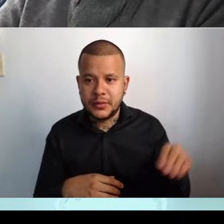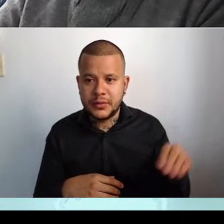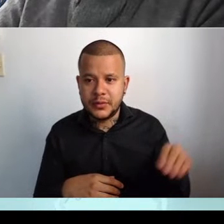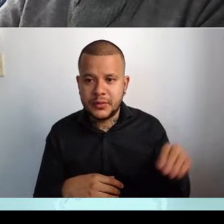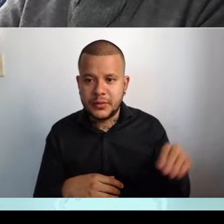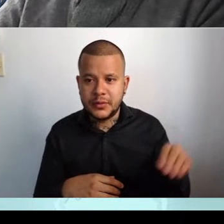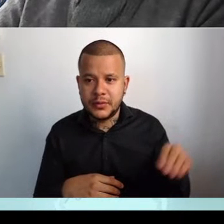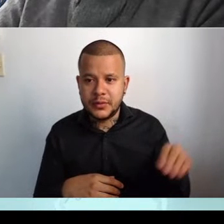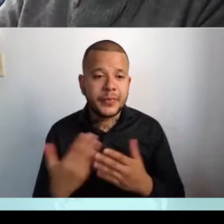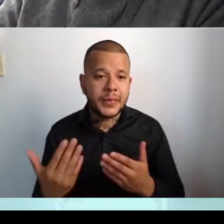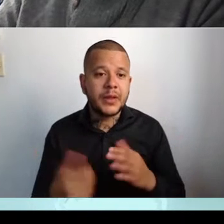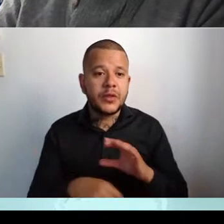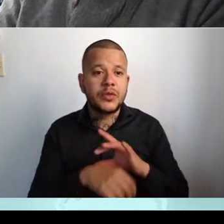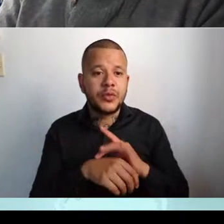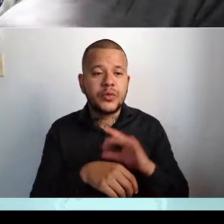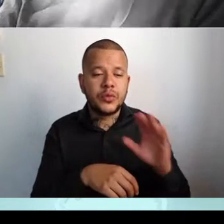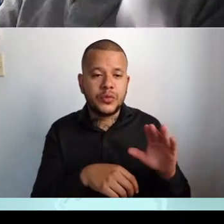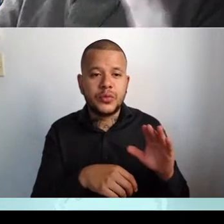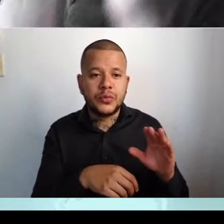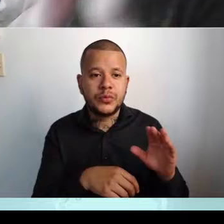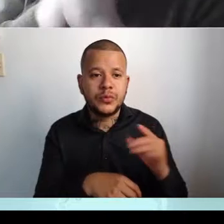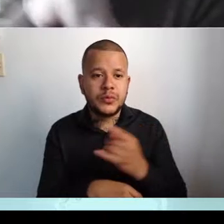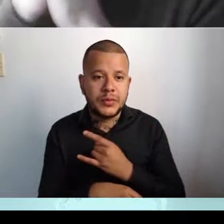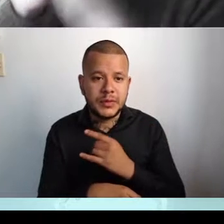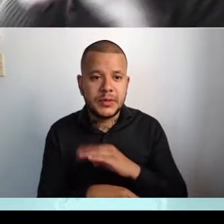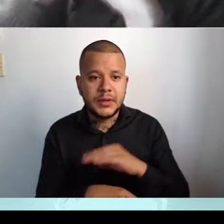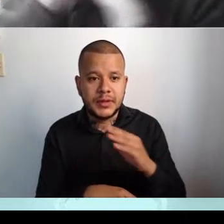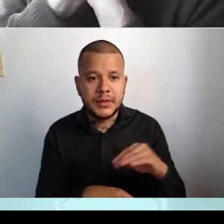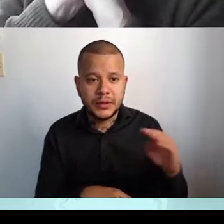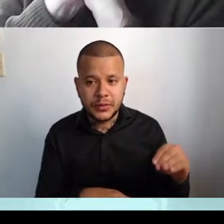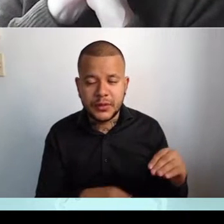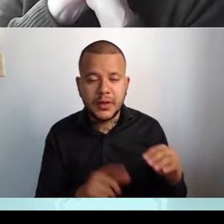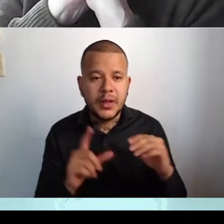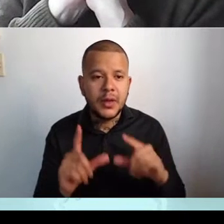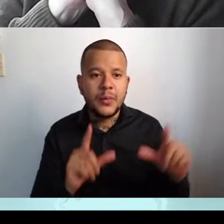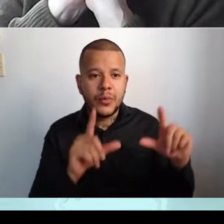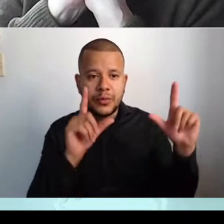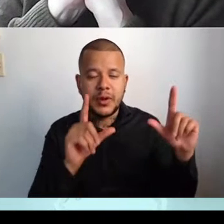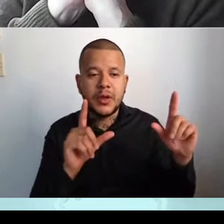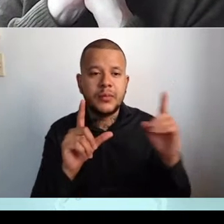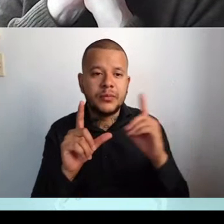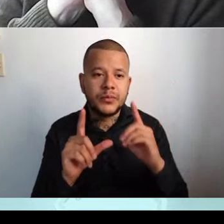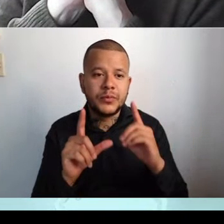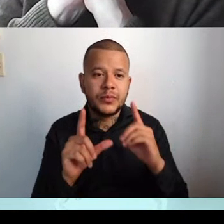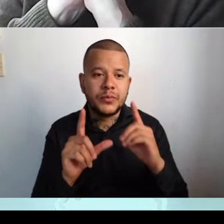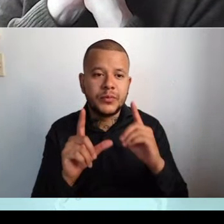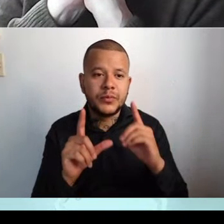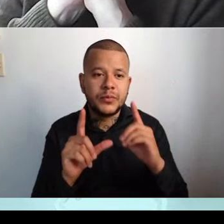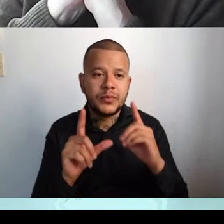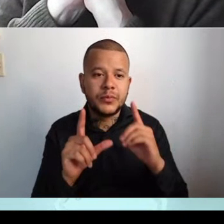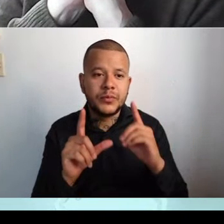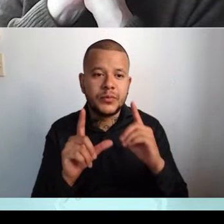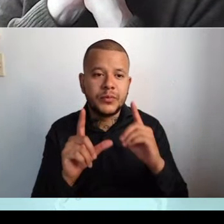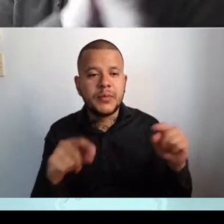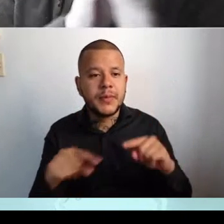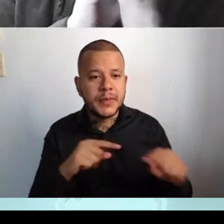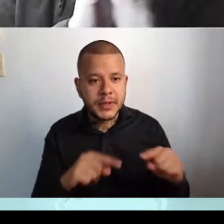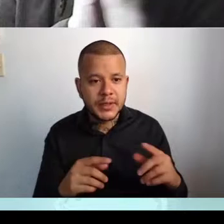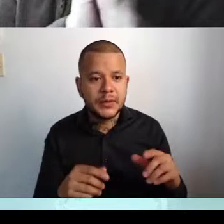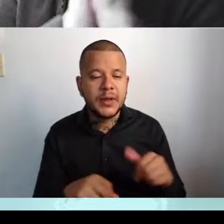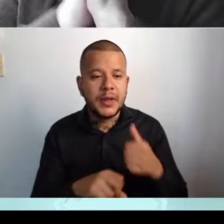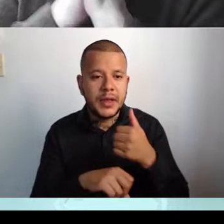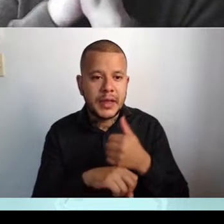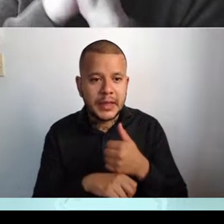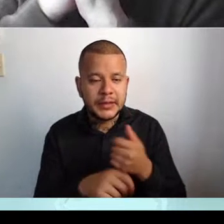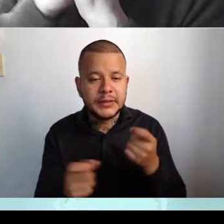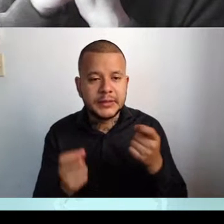médico de la Universidad de Antioquia, con posgrados y doctorados en todo el ramo administrativo, gerencia y